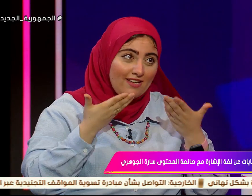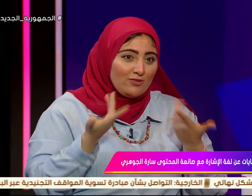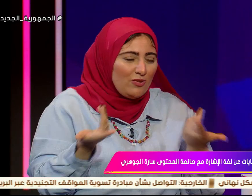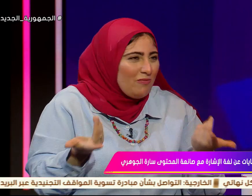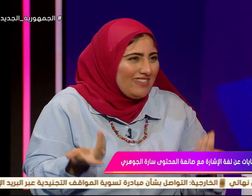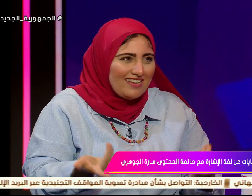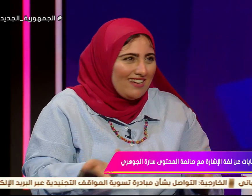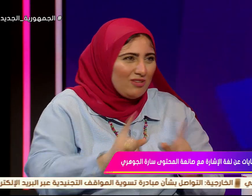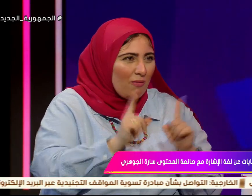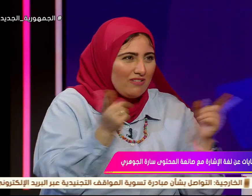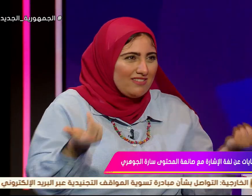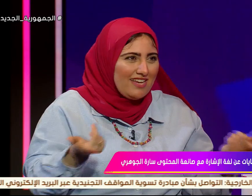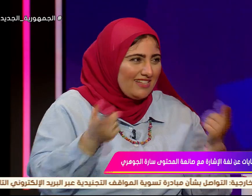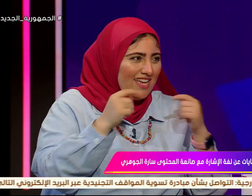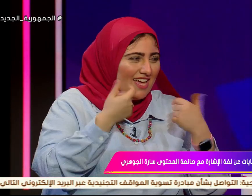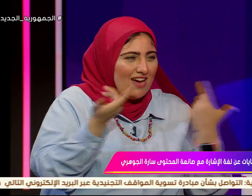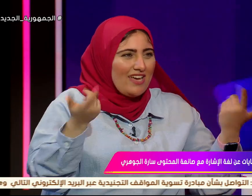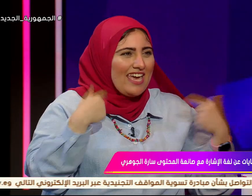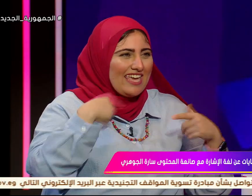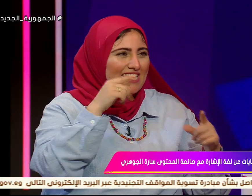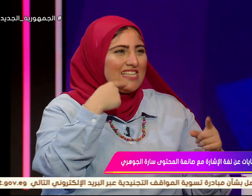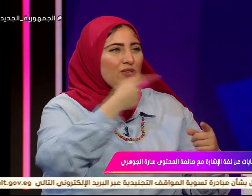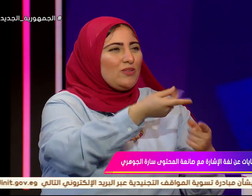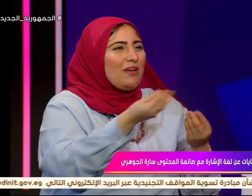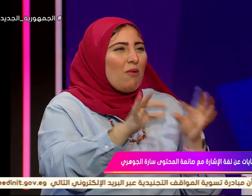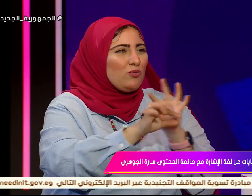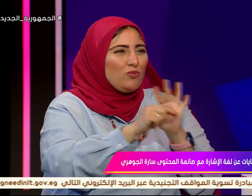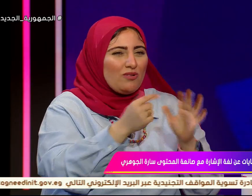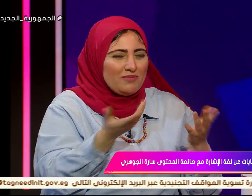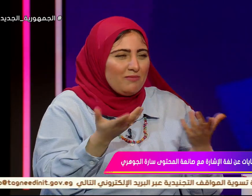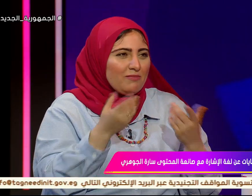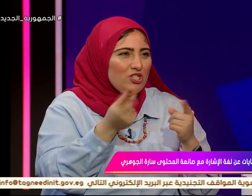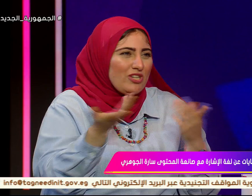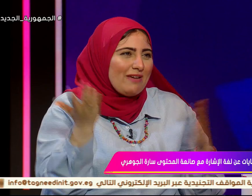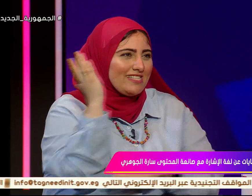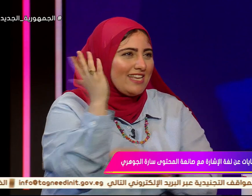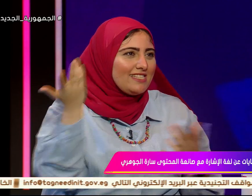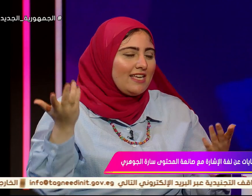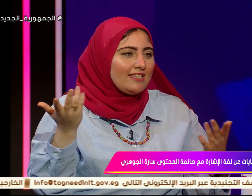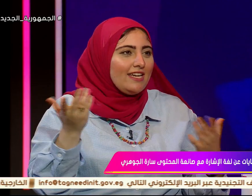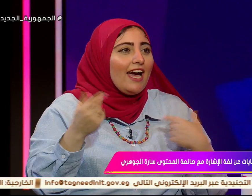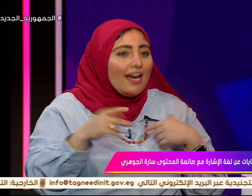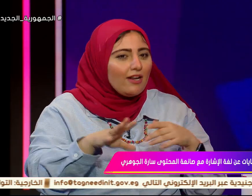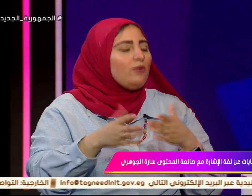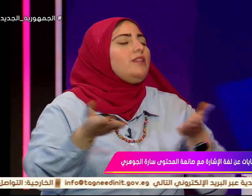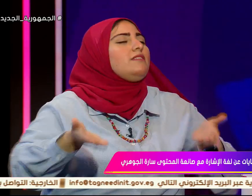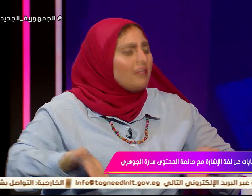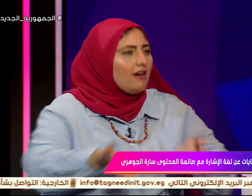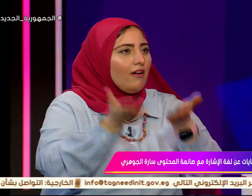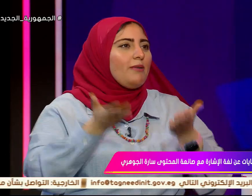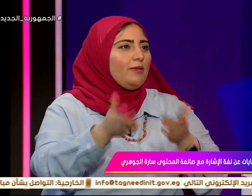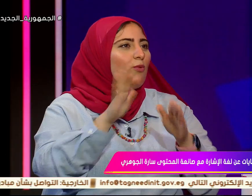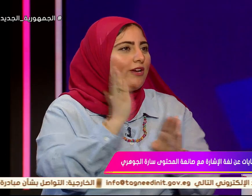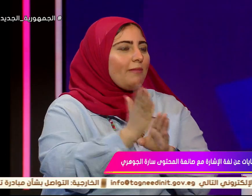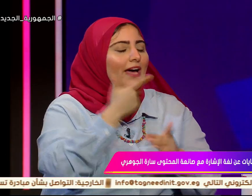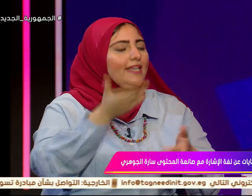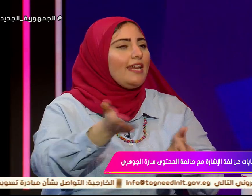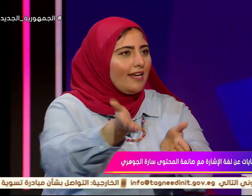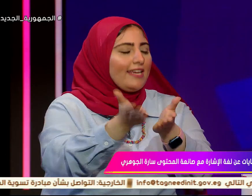قلت لهم ايه ده لا طبعا يعني هي هي الناس هتقول ده موضوع مش اساسي يعني انا قالوا لي جربي المخرج بقى قال لي لا لا لا